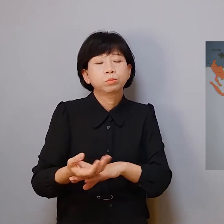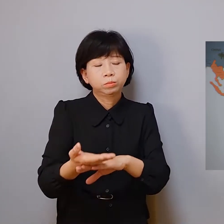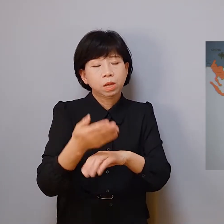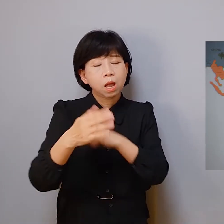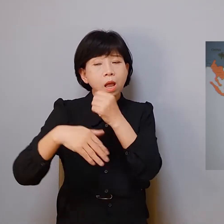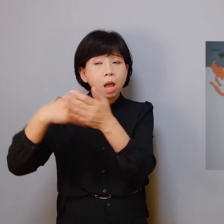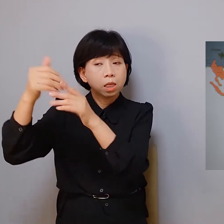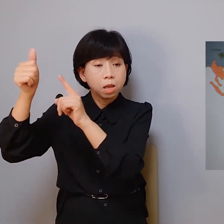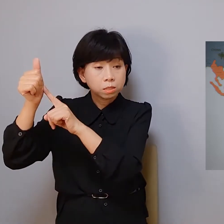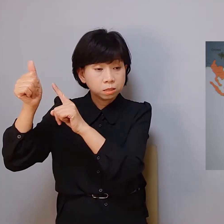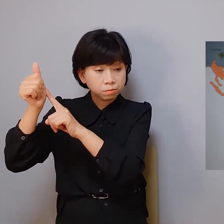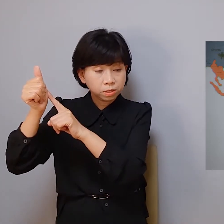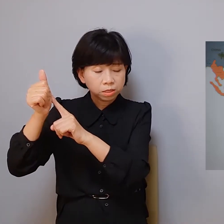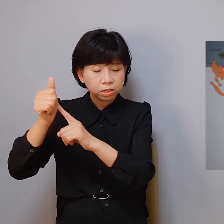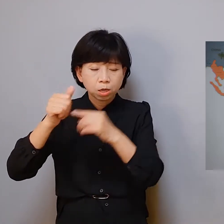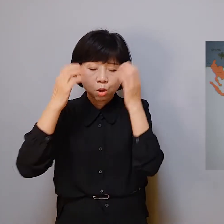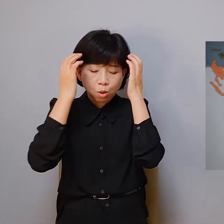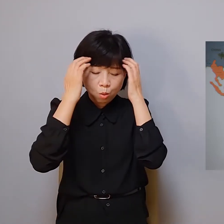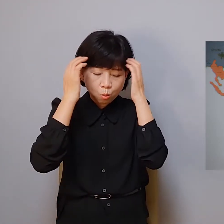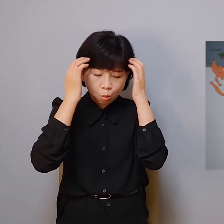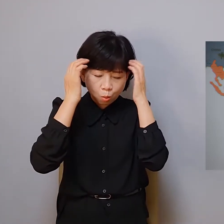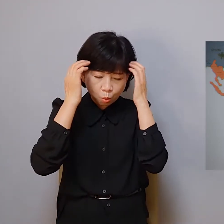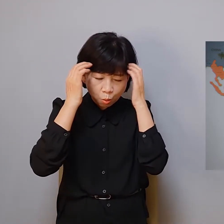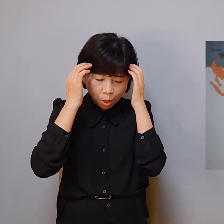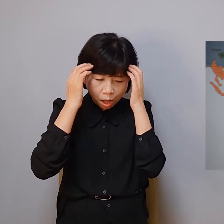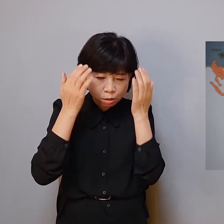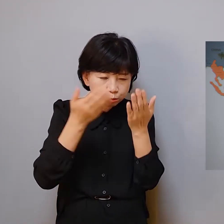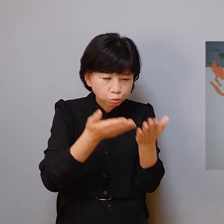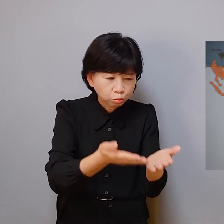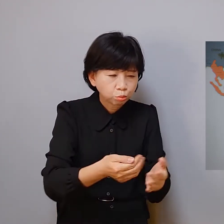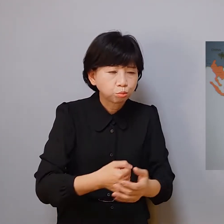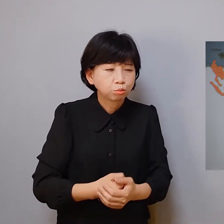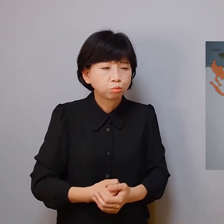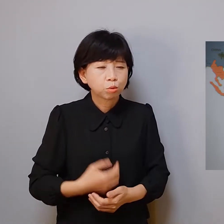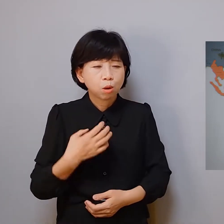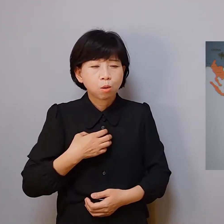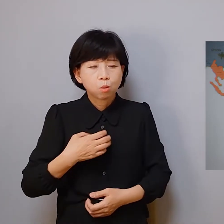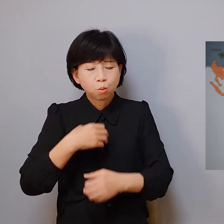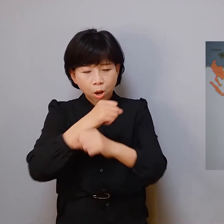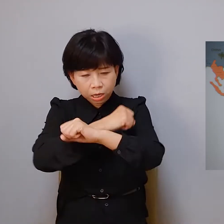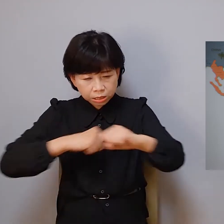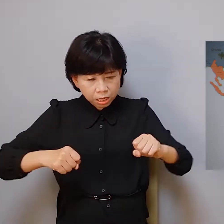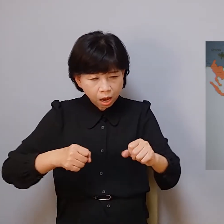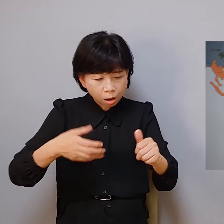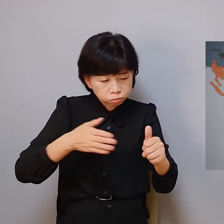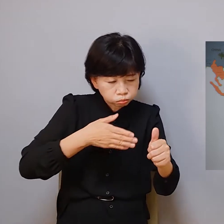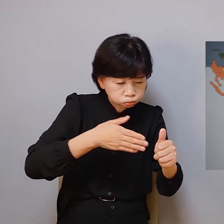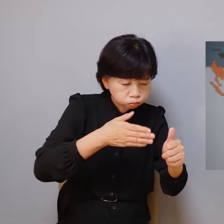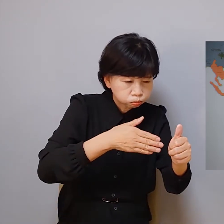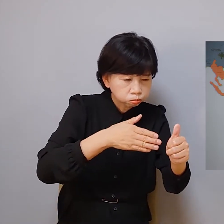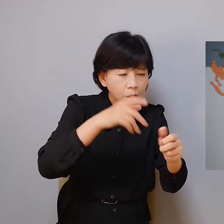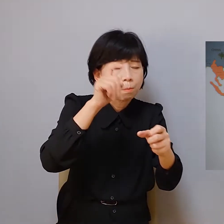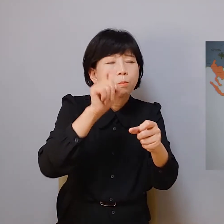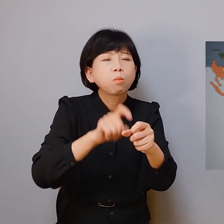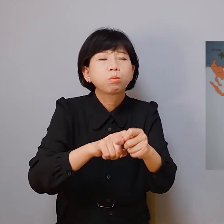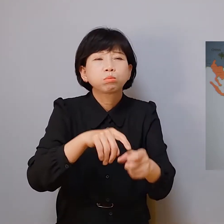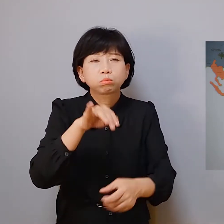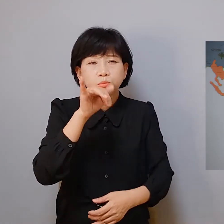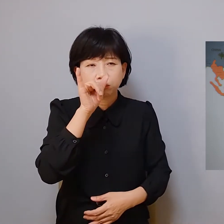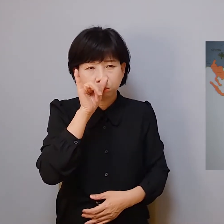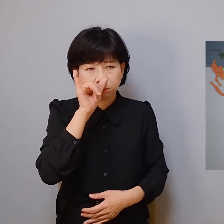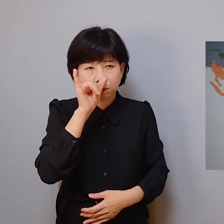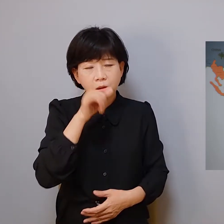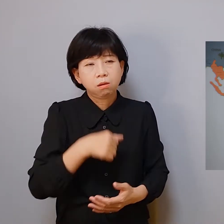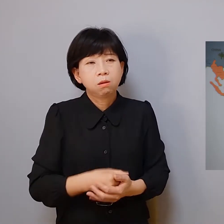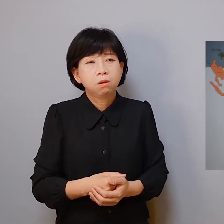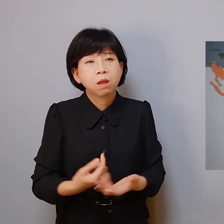고통 속에 있게 하시는 십자가 고난을 당해야만 하는 그 이유가 있으시잖아요. 그래서 함께 또